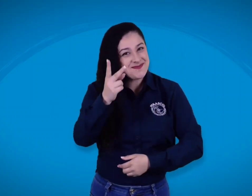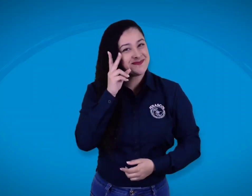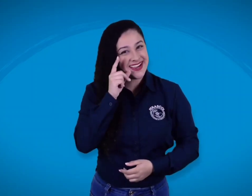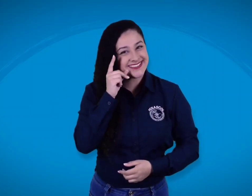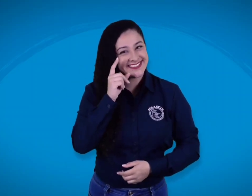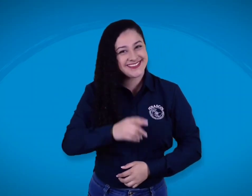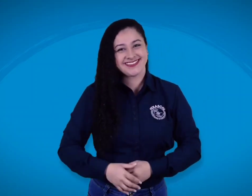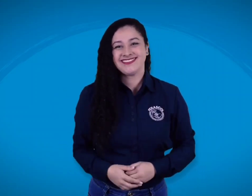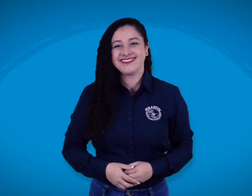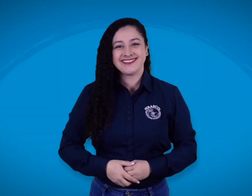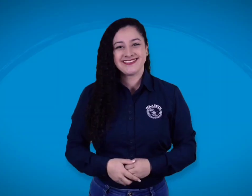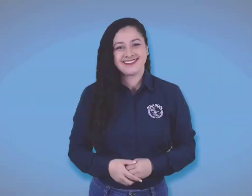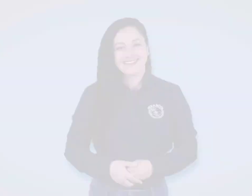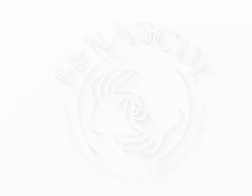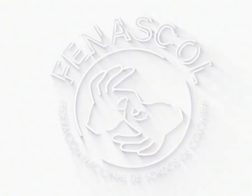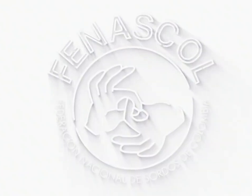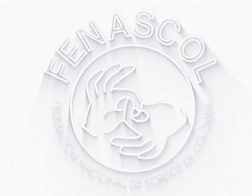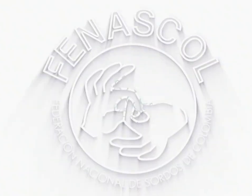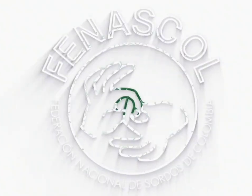información nos vemos en pereira